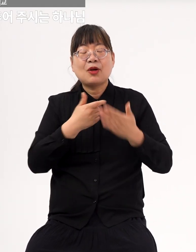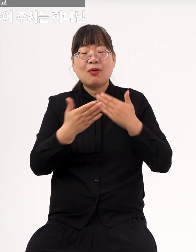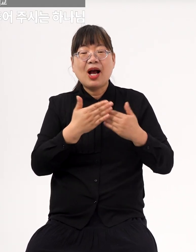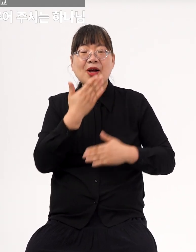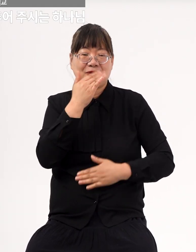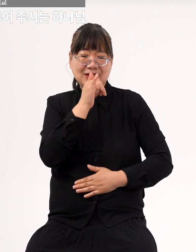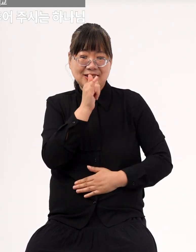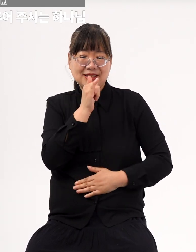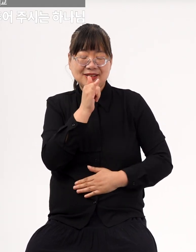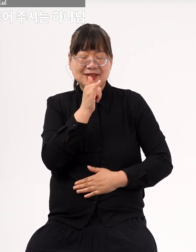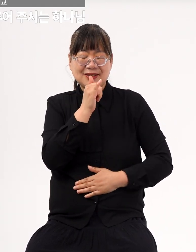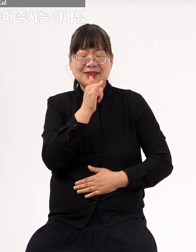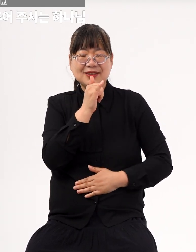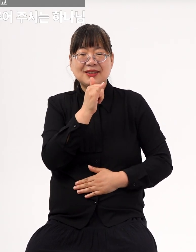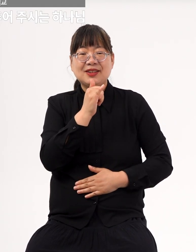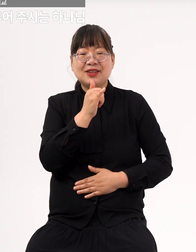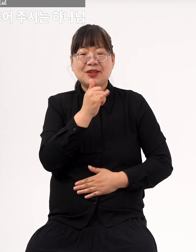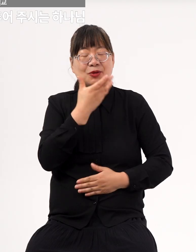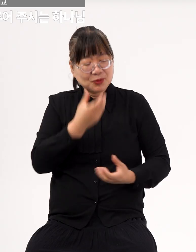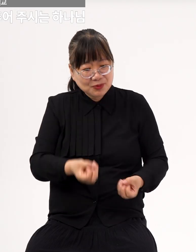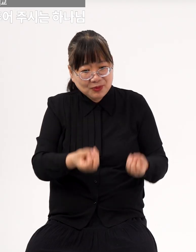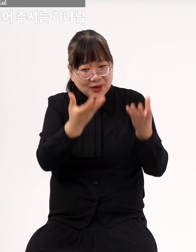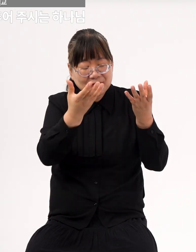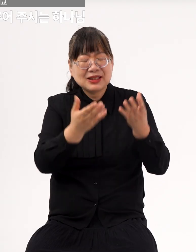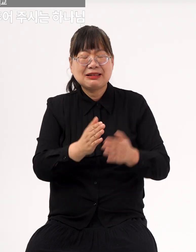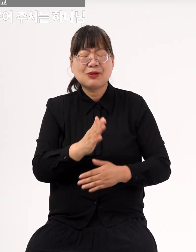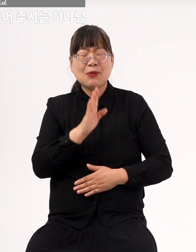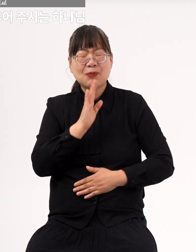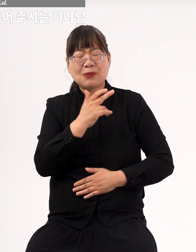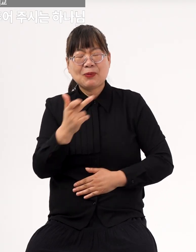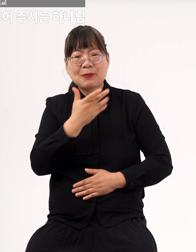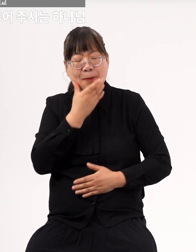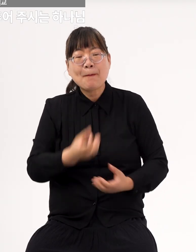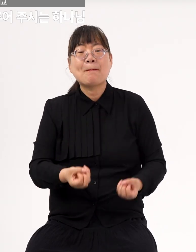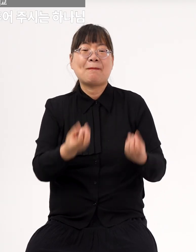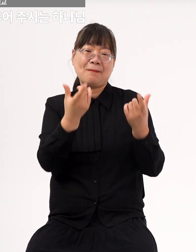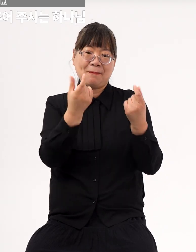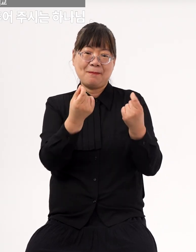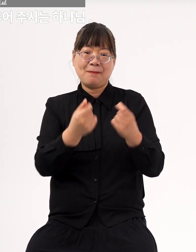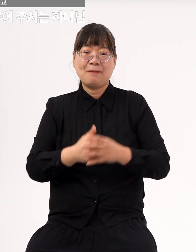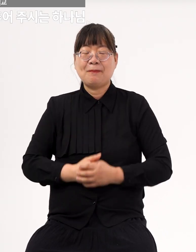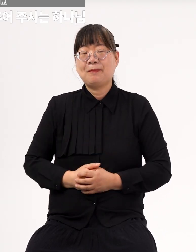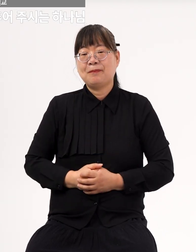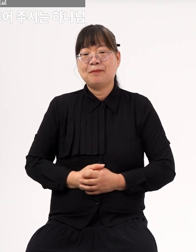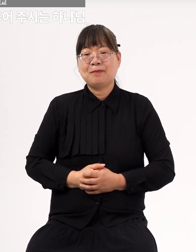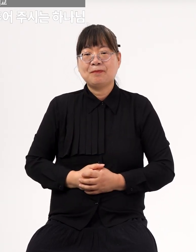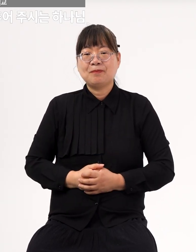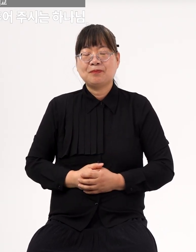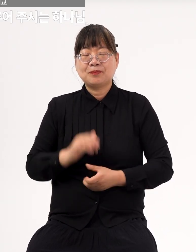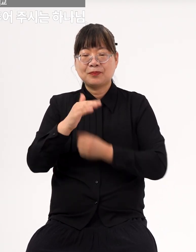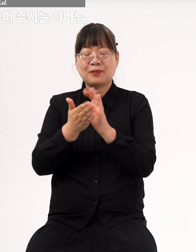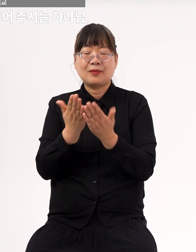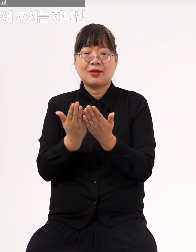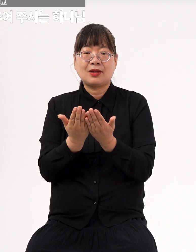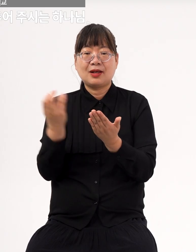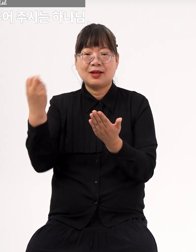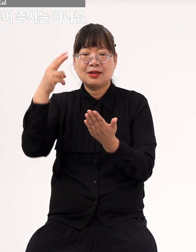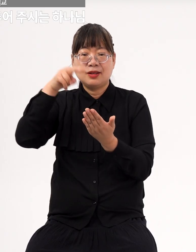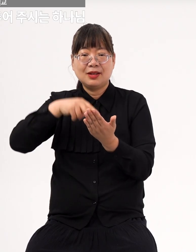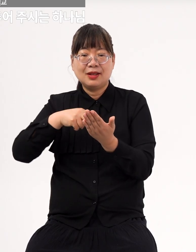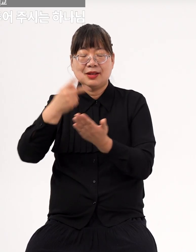어마어마한 복이에요. 자, 그런데 성경을 다시 보시면